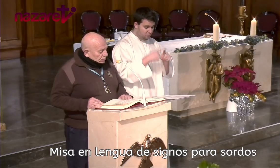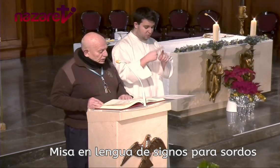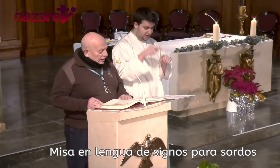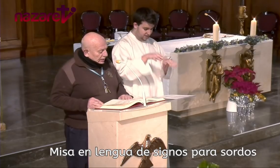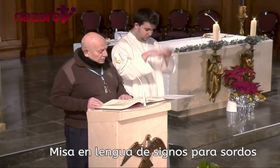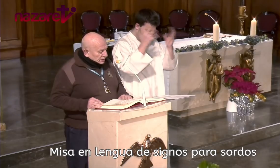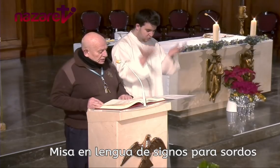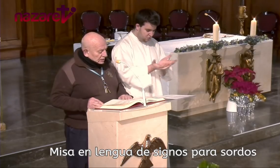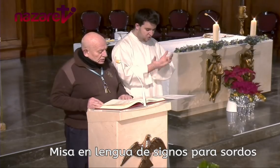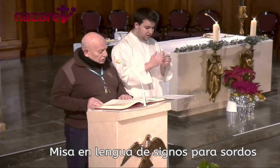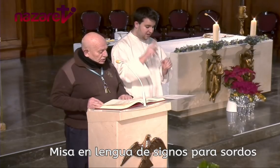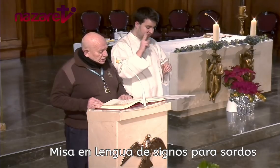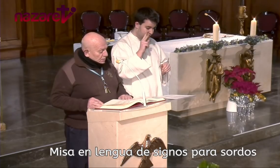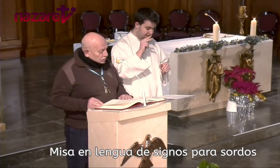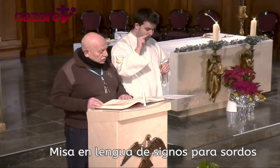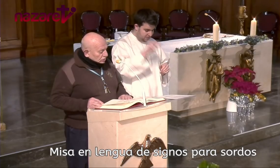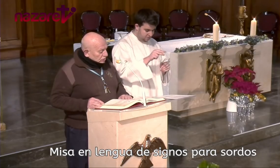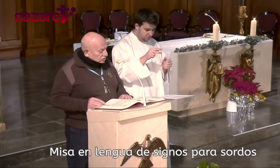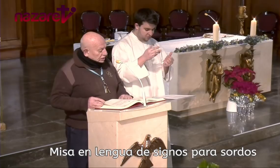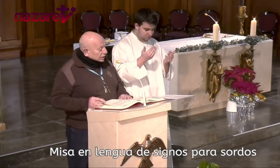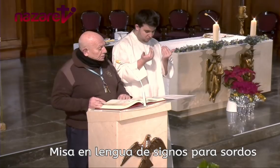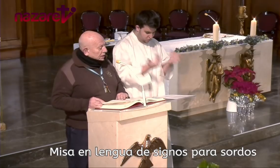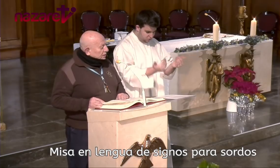porque la representación de este mundo se termina.